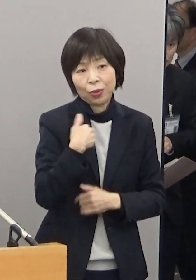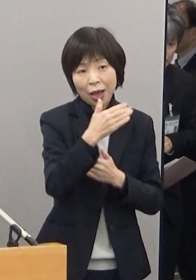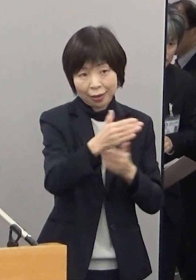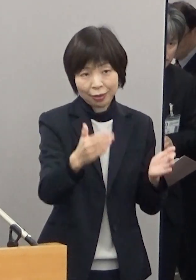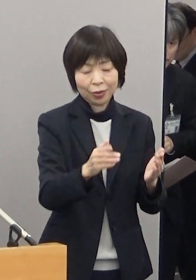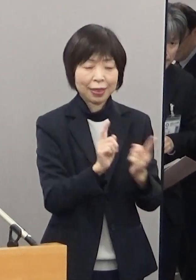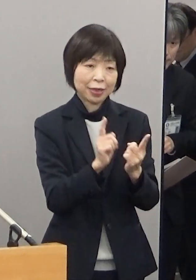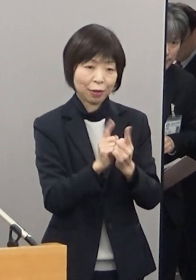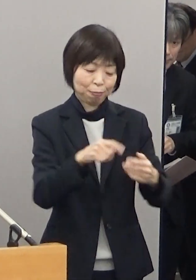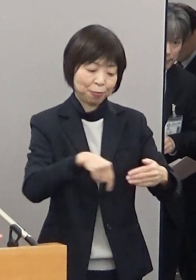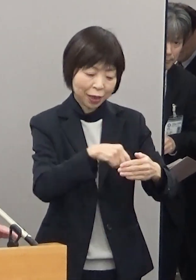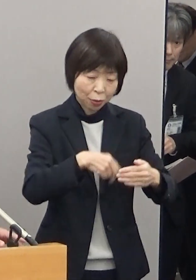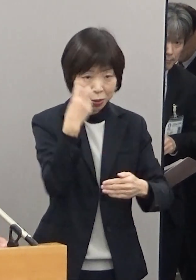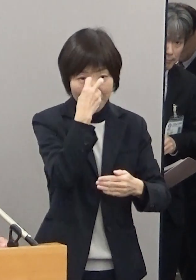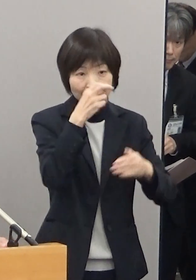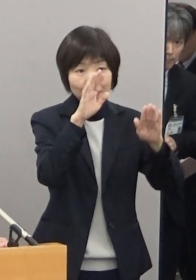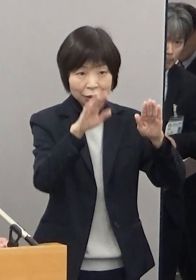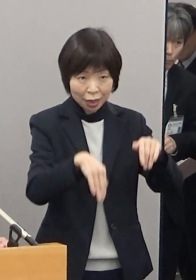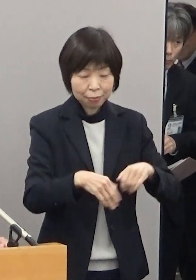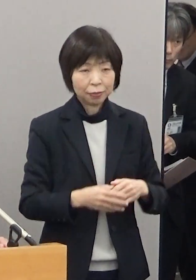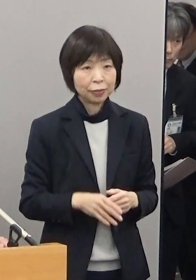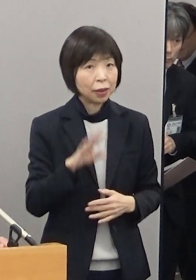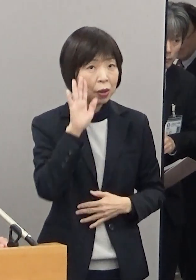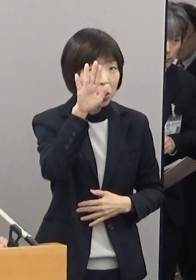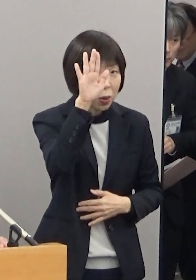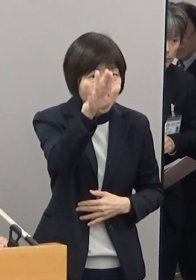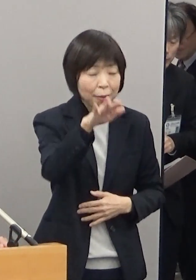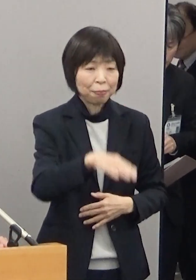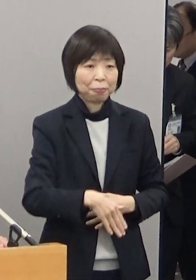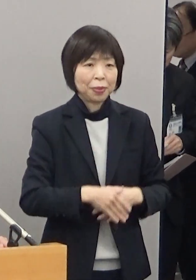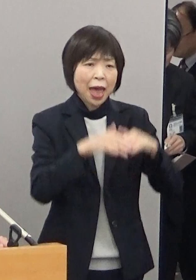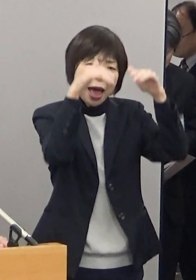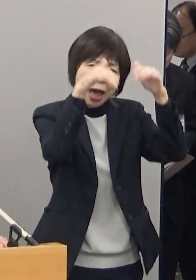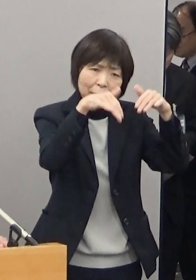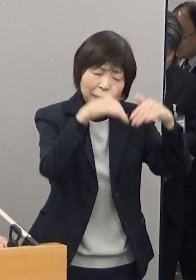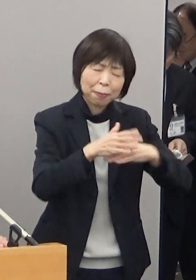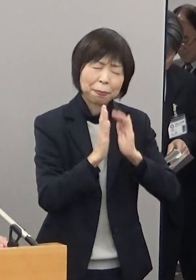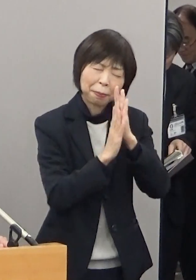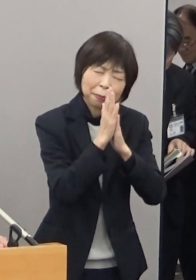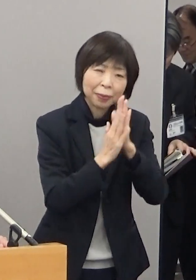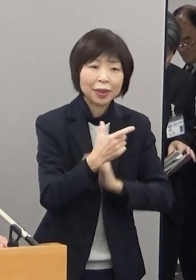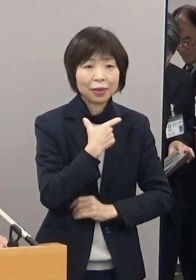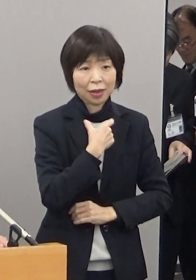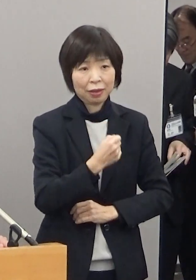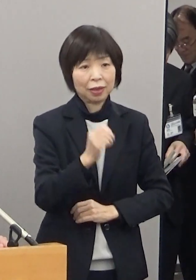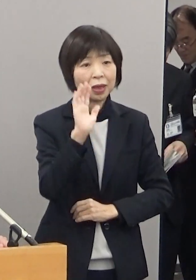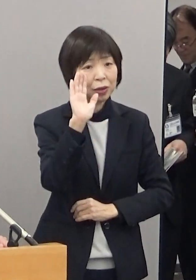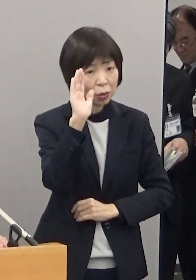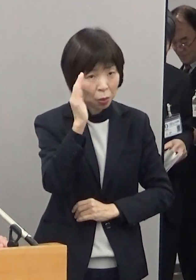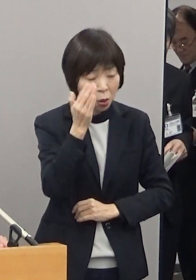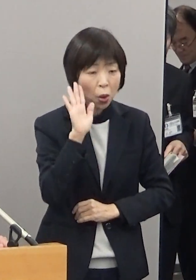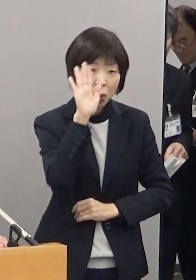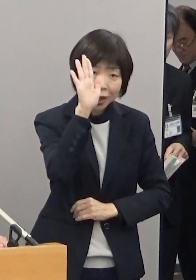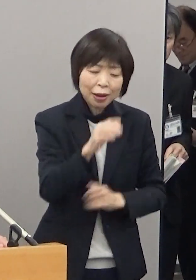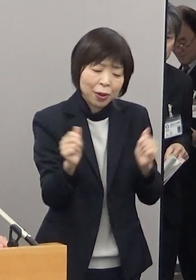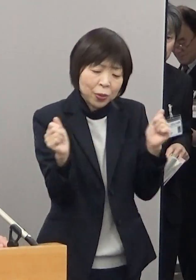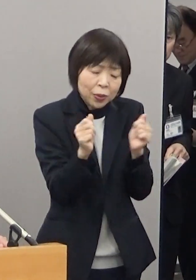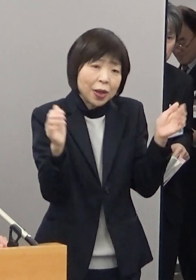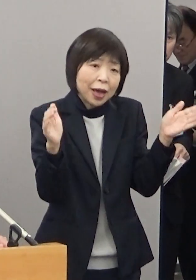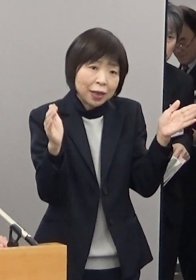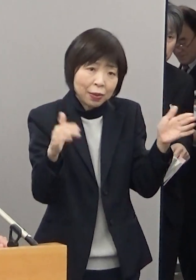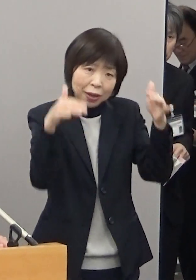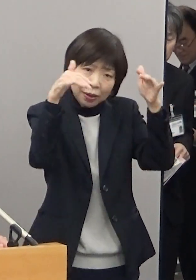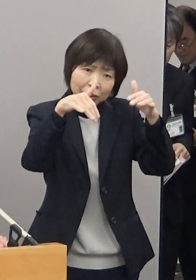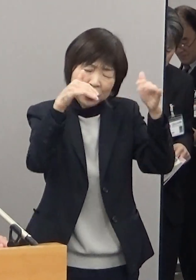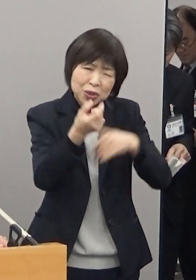。さらなるまとまった恵みの雨に期待したいところでありますが、これからの冬時期というのはですね、降